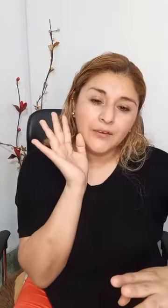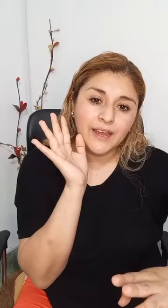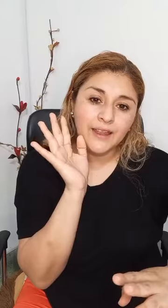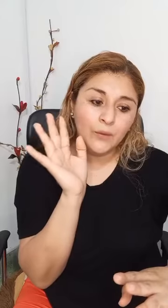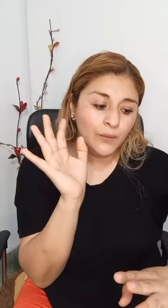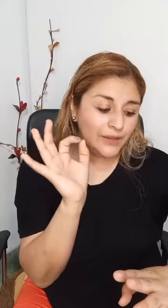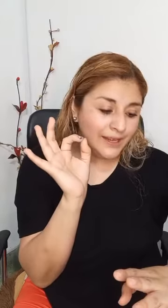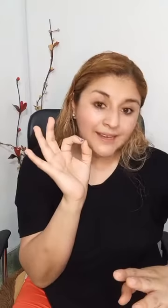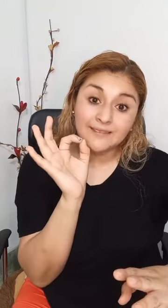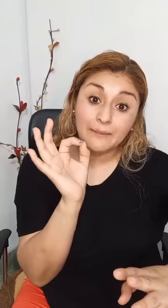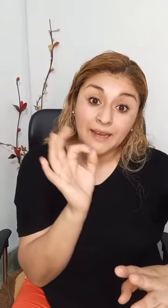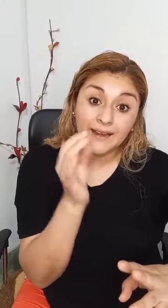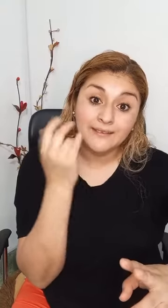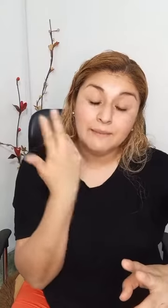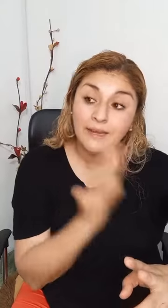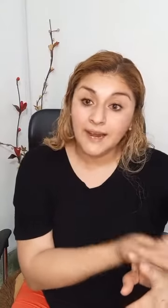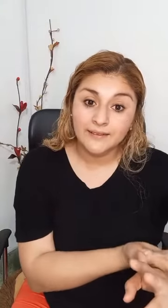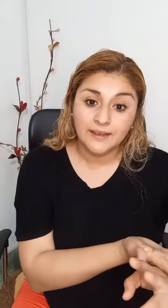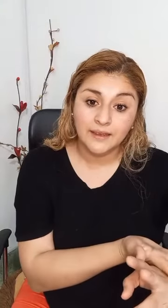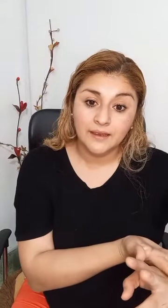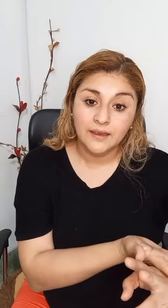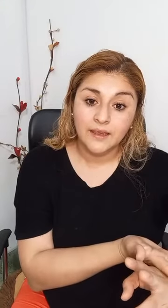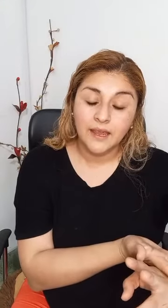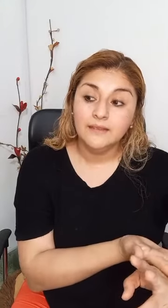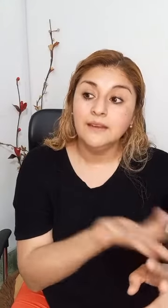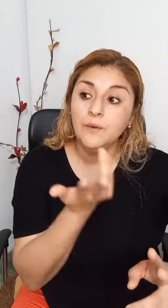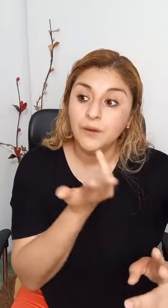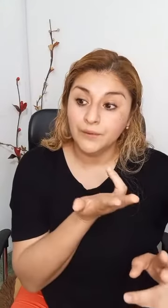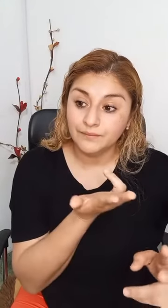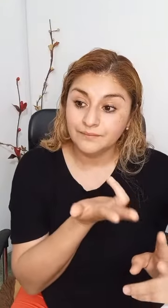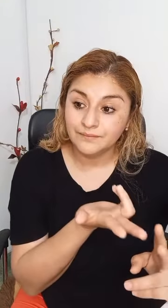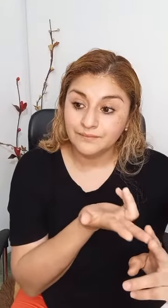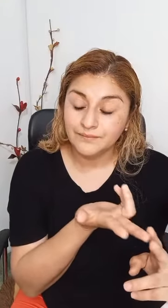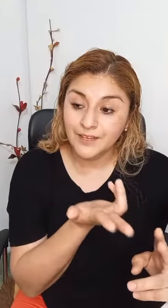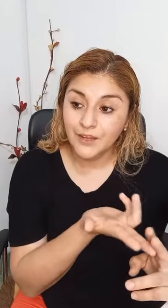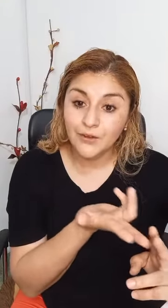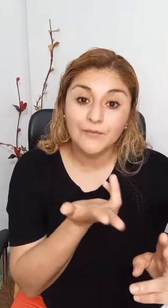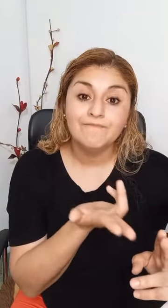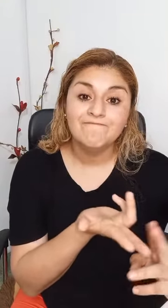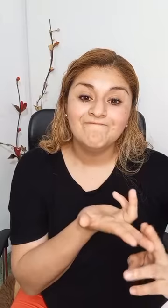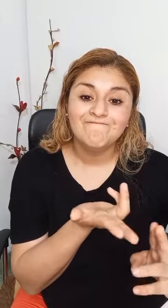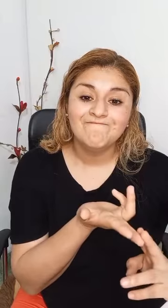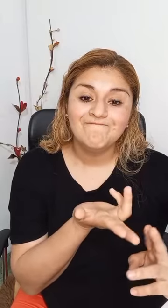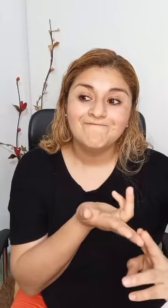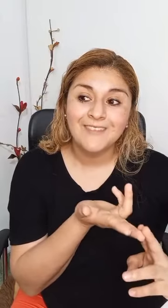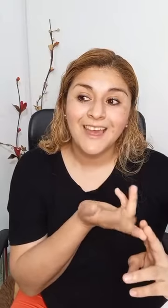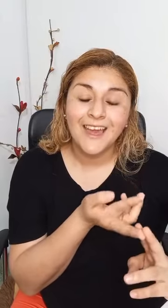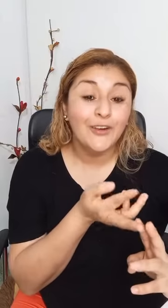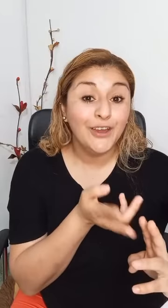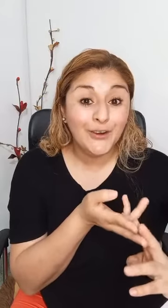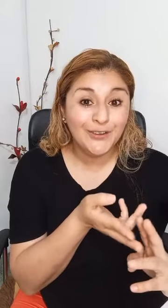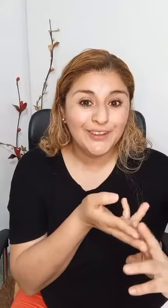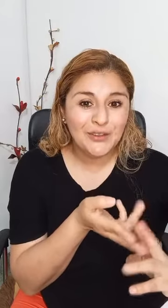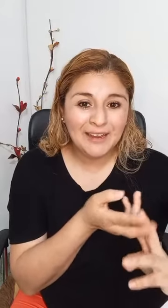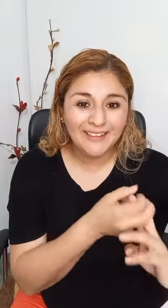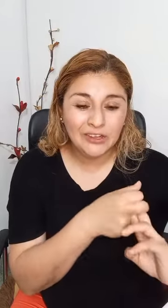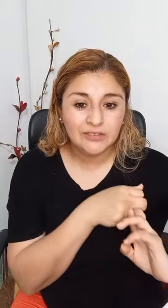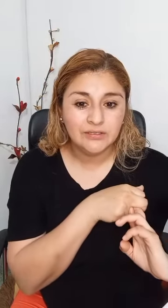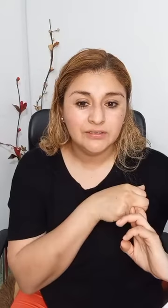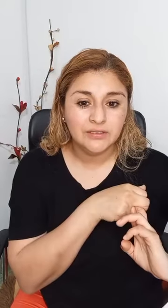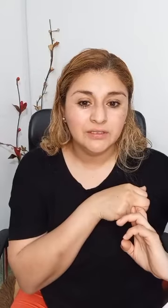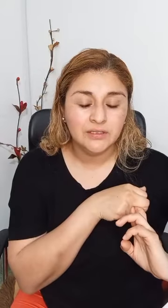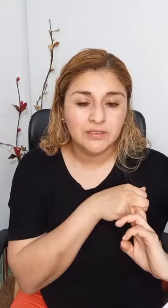creo que cada uno tiene que examinarse y mirarse y decir, bueno, Señor, ¿con qué ojos te estoy